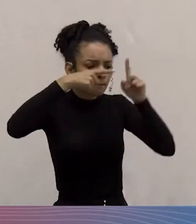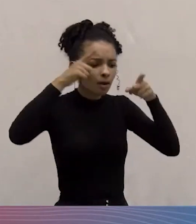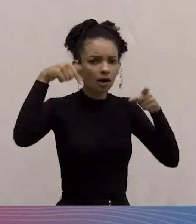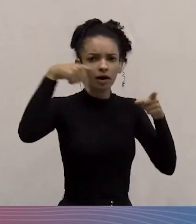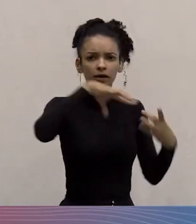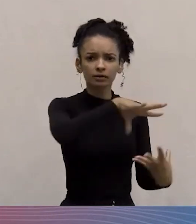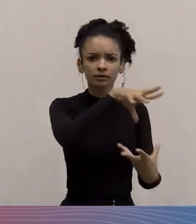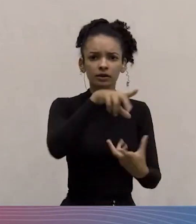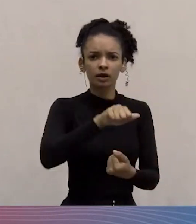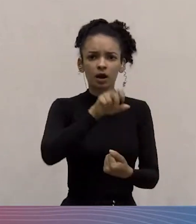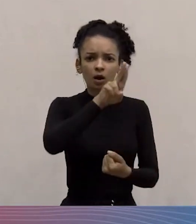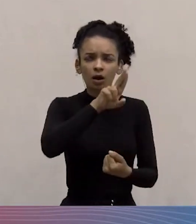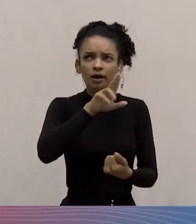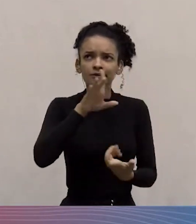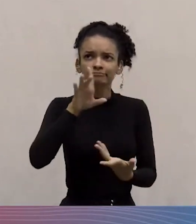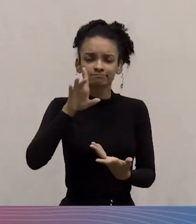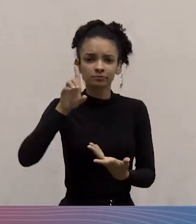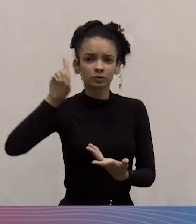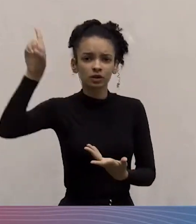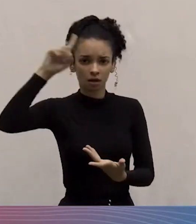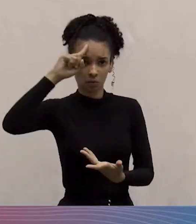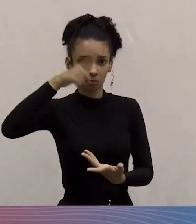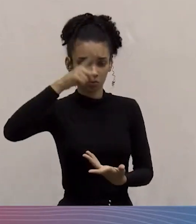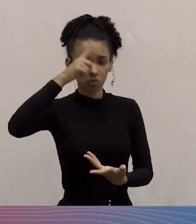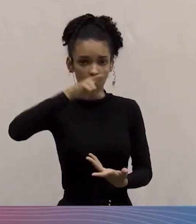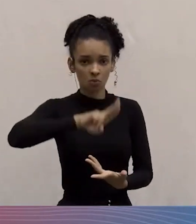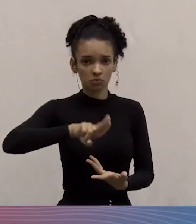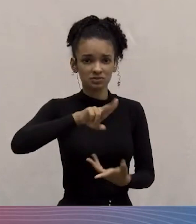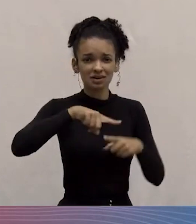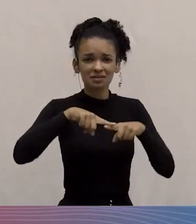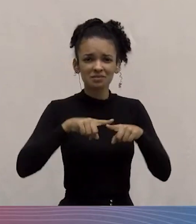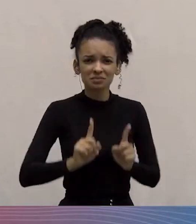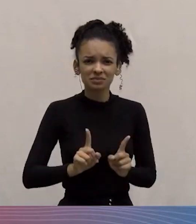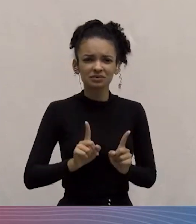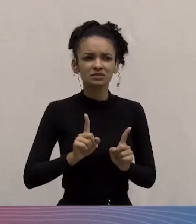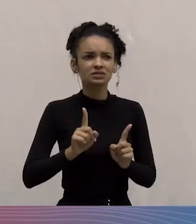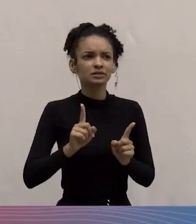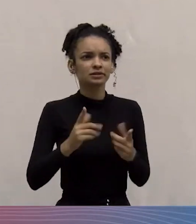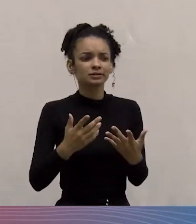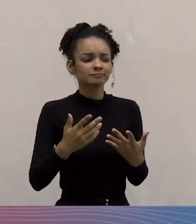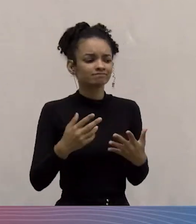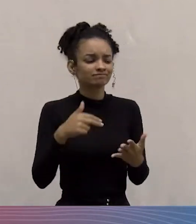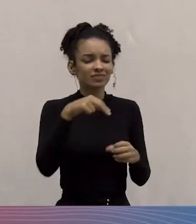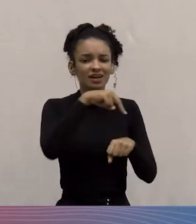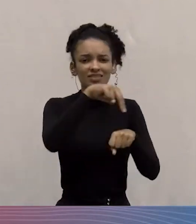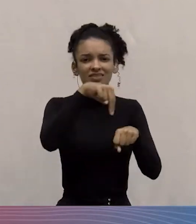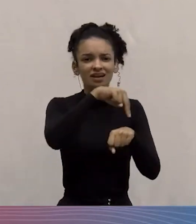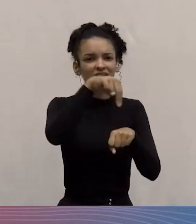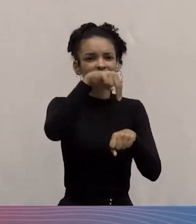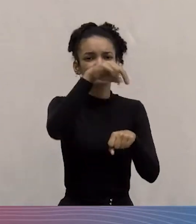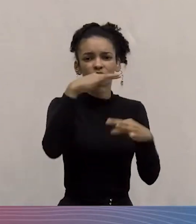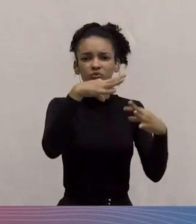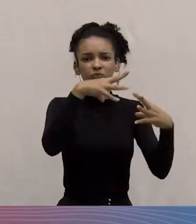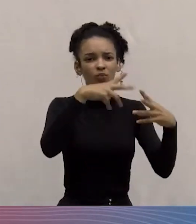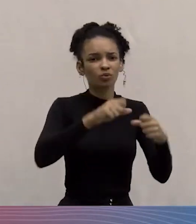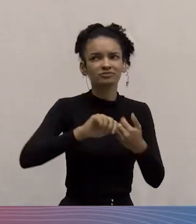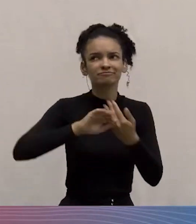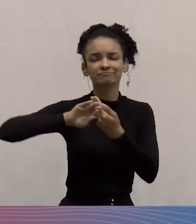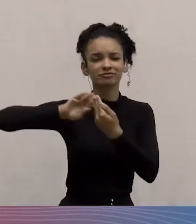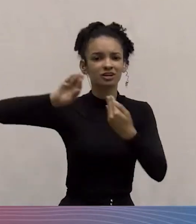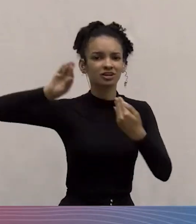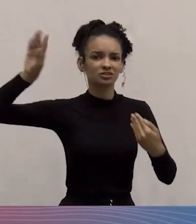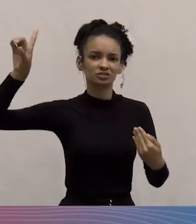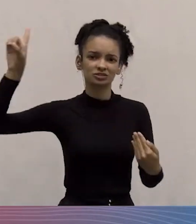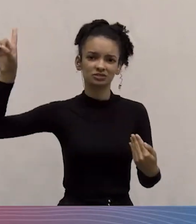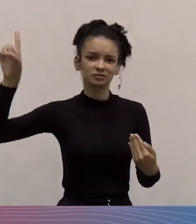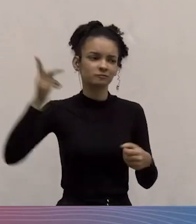terra por meio de Deus, das autoridades de Deus. Mas todas as nações se afastaram de Deus, foram atrás de ídolos.